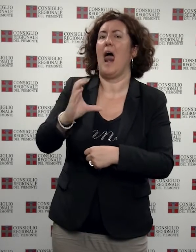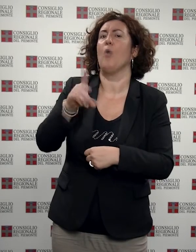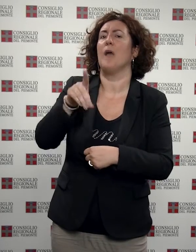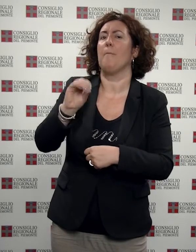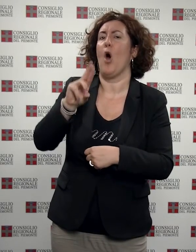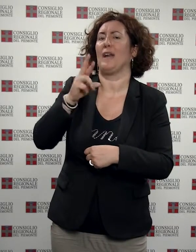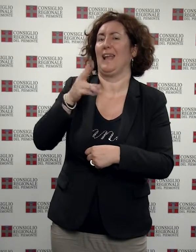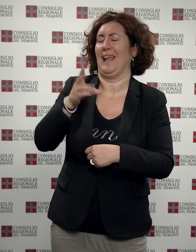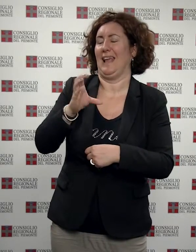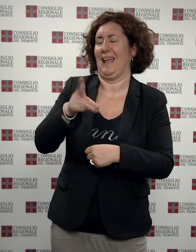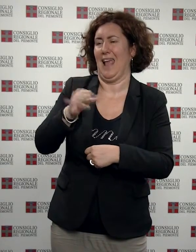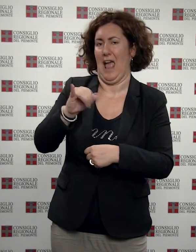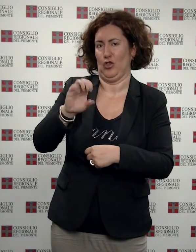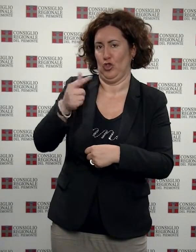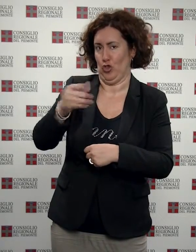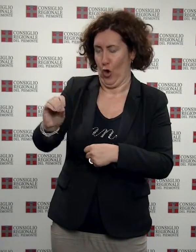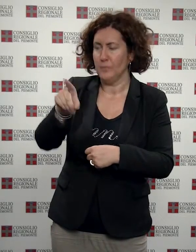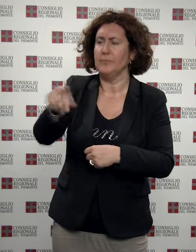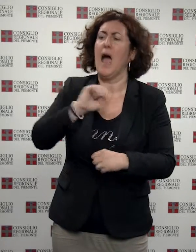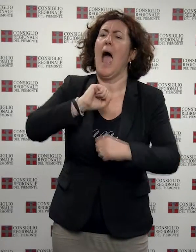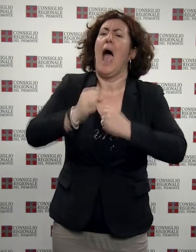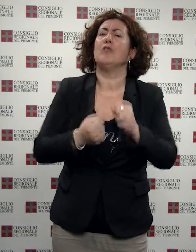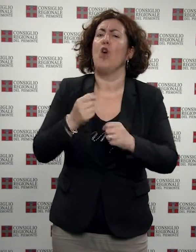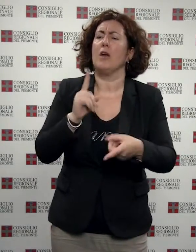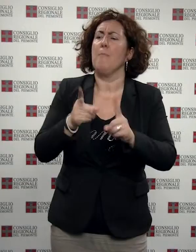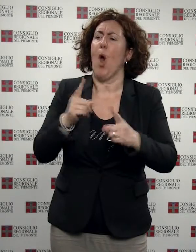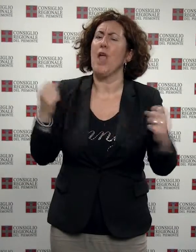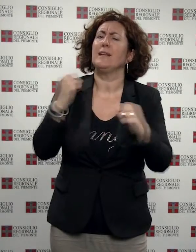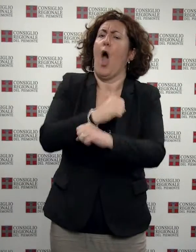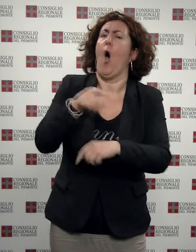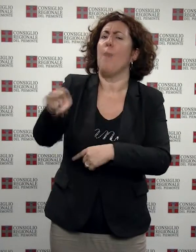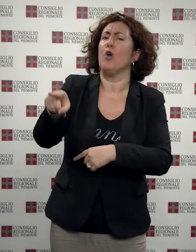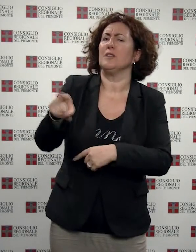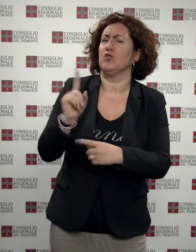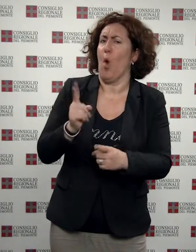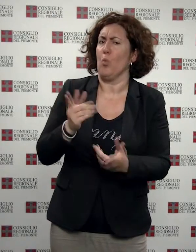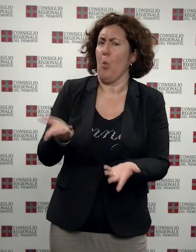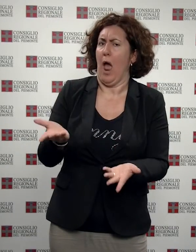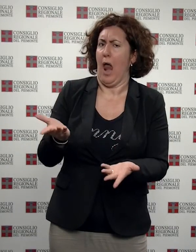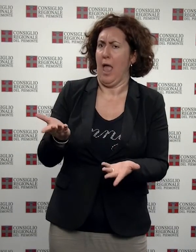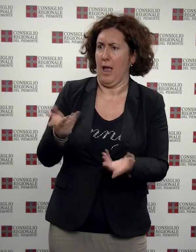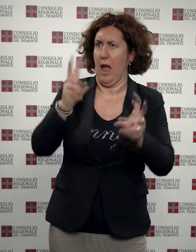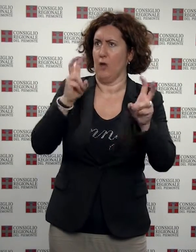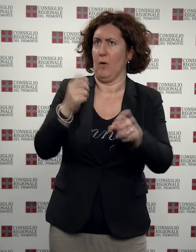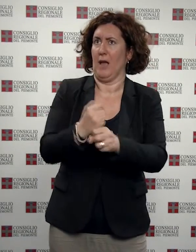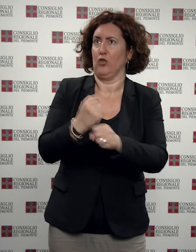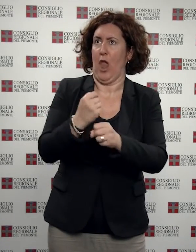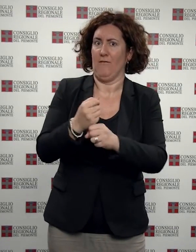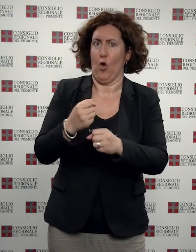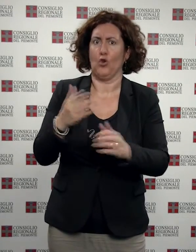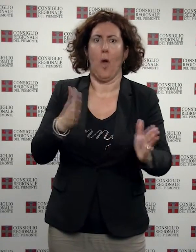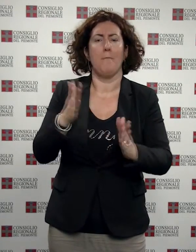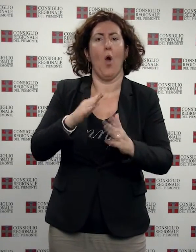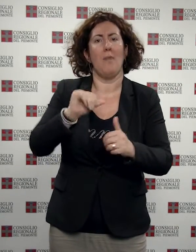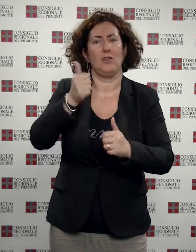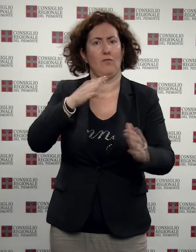qual è l'azione politica dell'opposizione sul tema del lavoro in una fase di rilancio ma anche